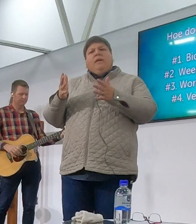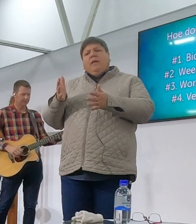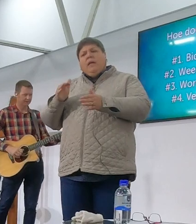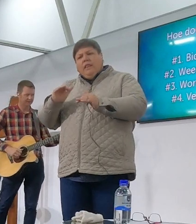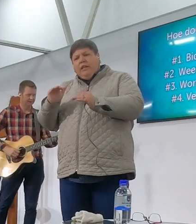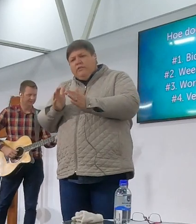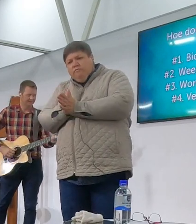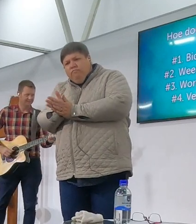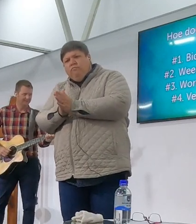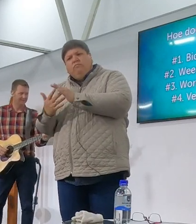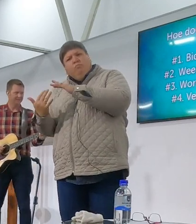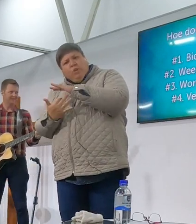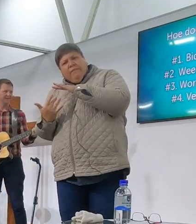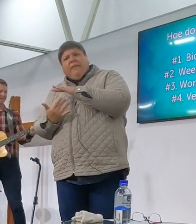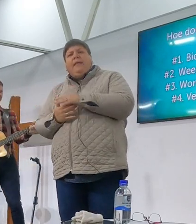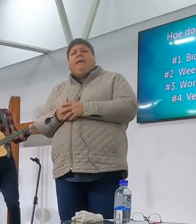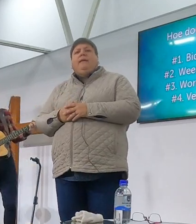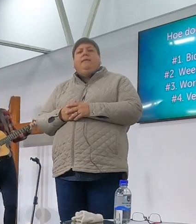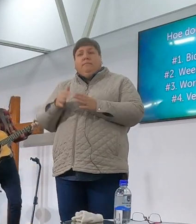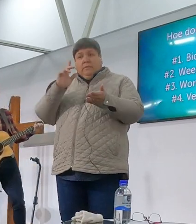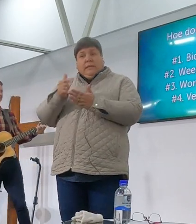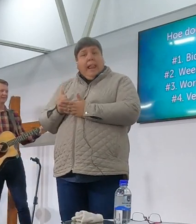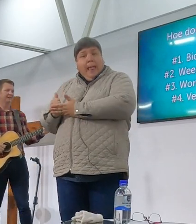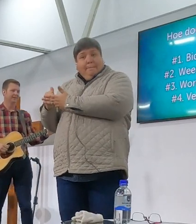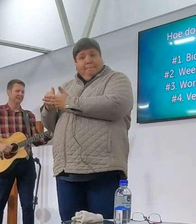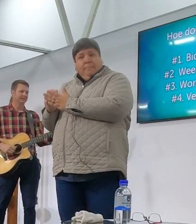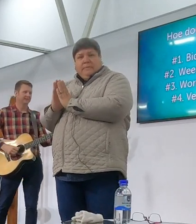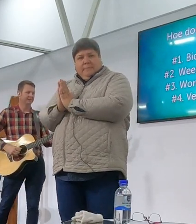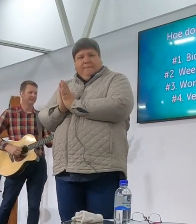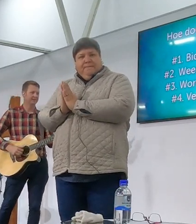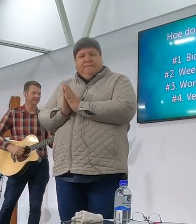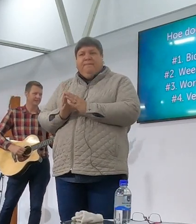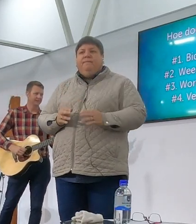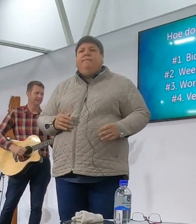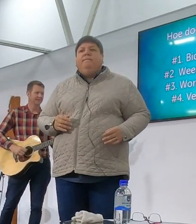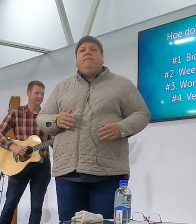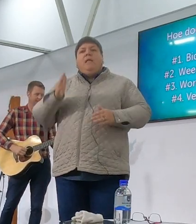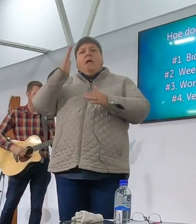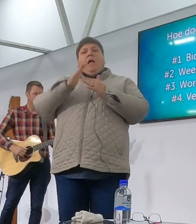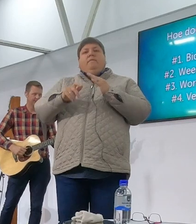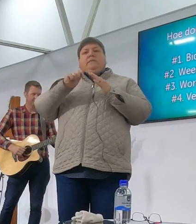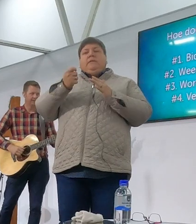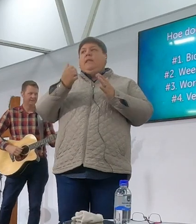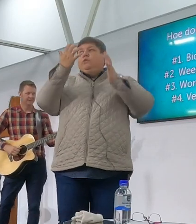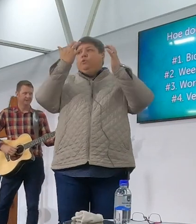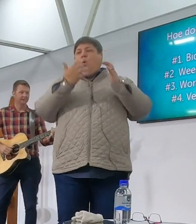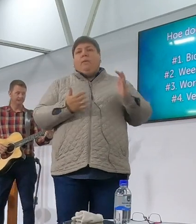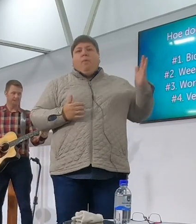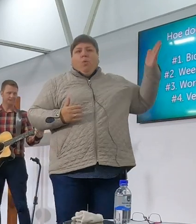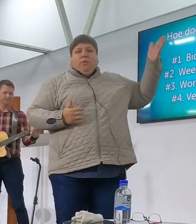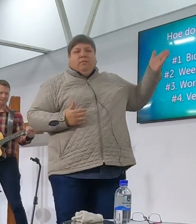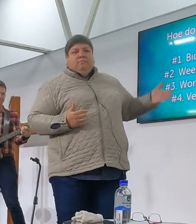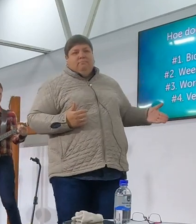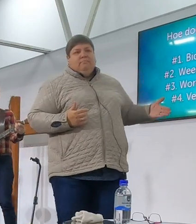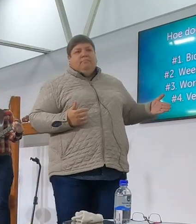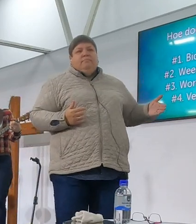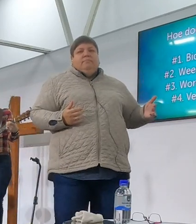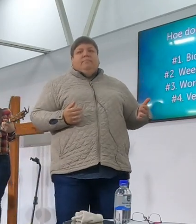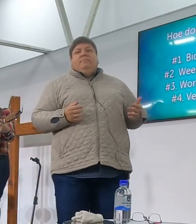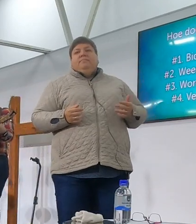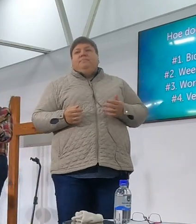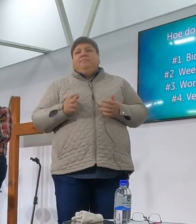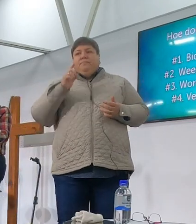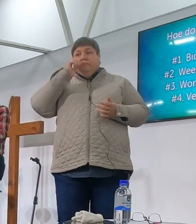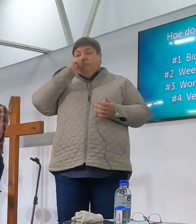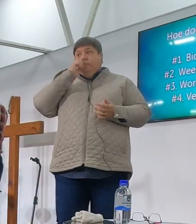die kinders, wees betrokke by hulle. Kan gaan julle my help? Ek wil net afsluit met die skoorbord. Julle het die skoorbord gesien. Het julle dit gesien met julle